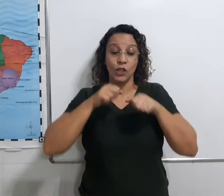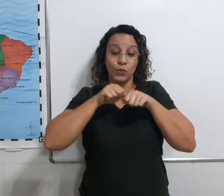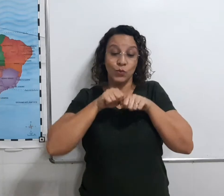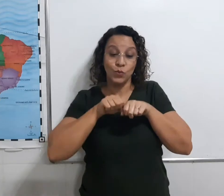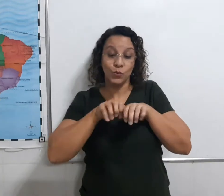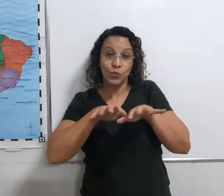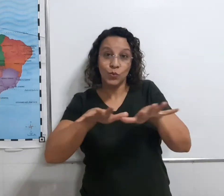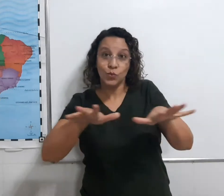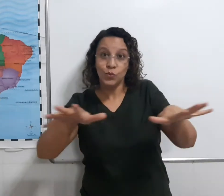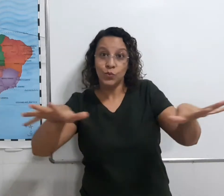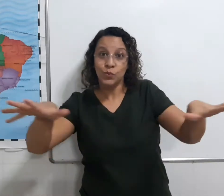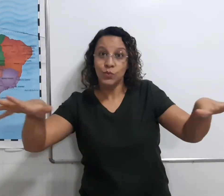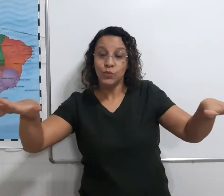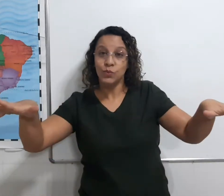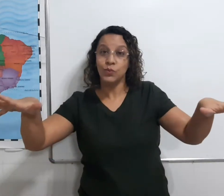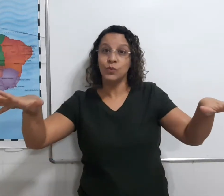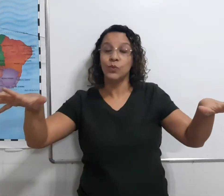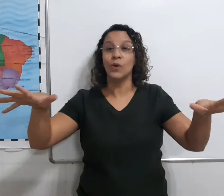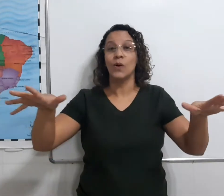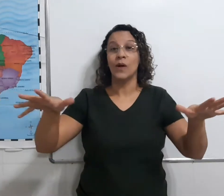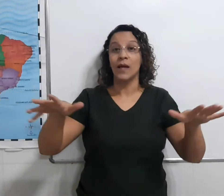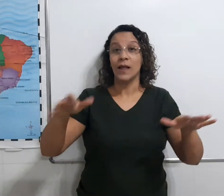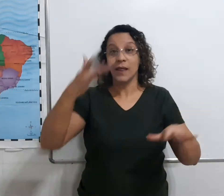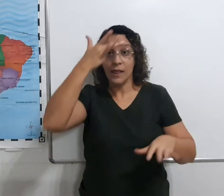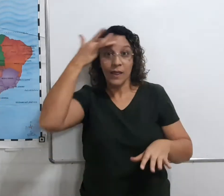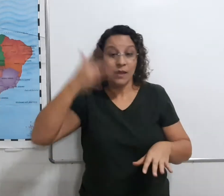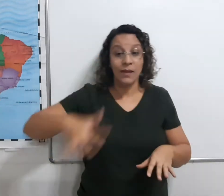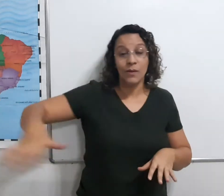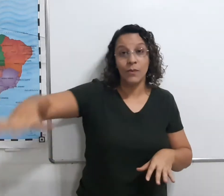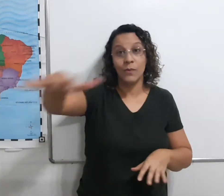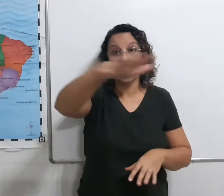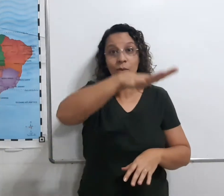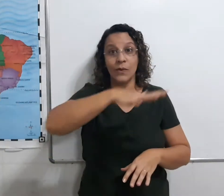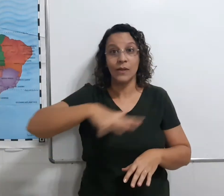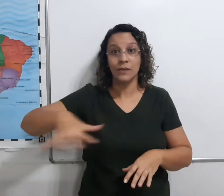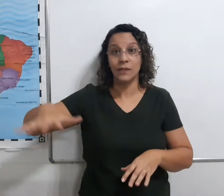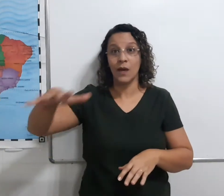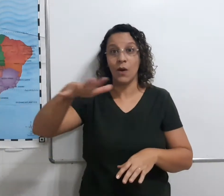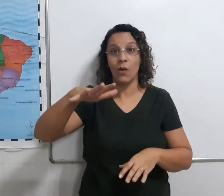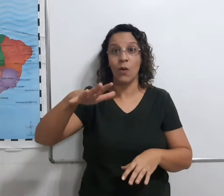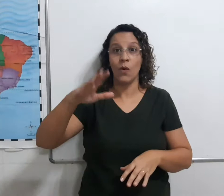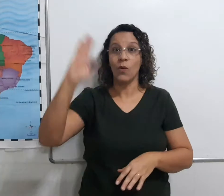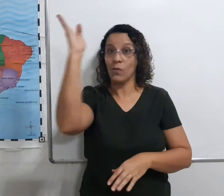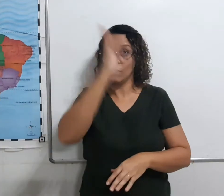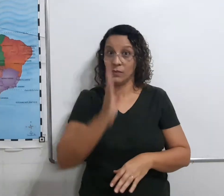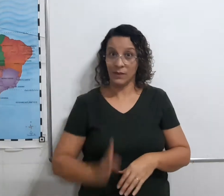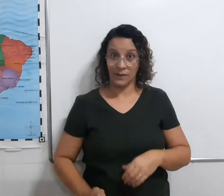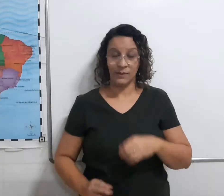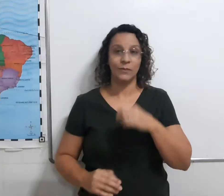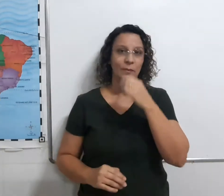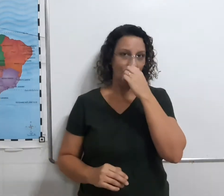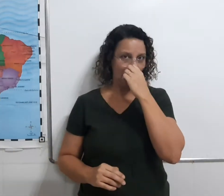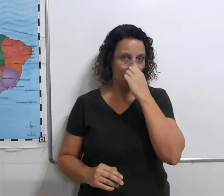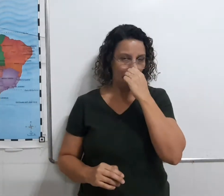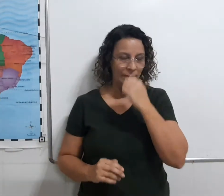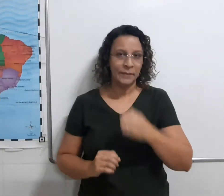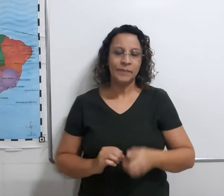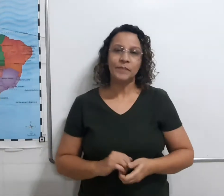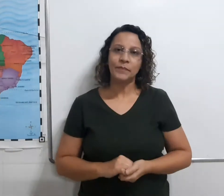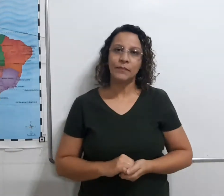Distribuição da população no território brasileiro. Vamos usar o